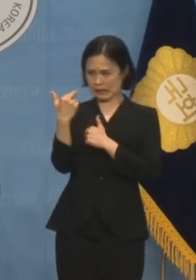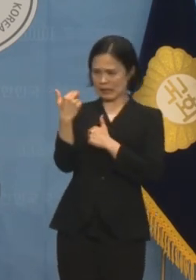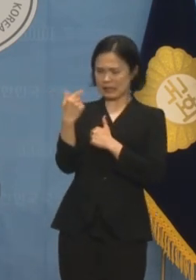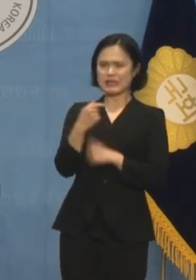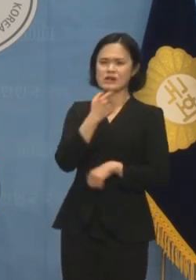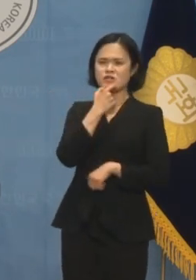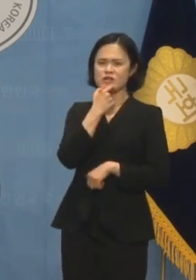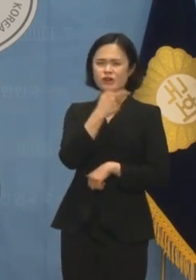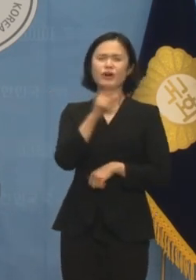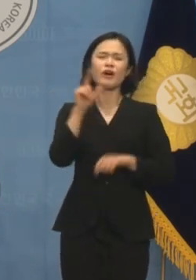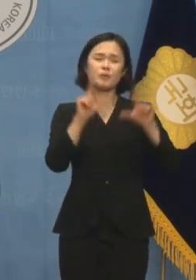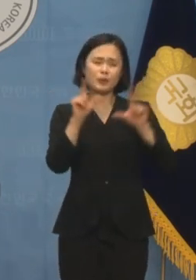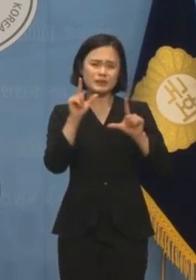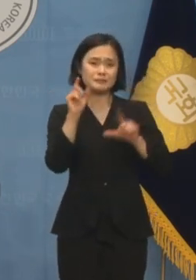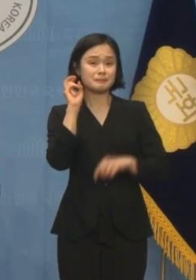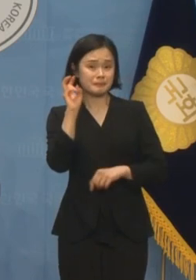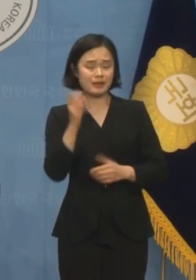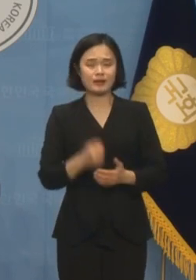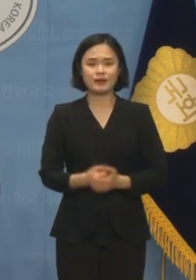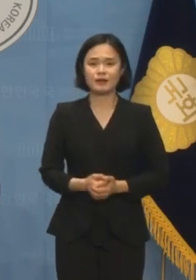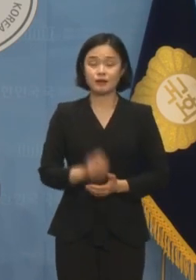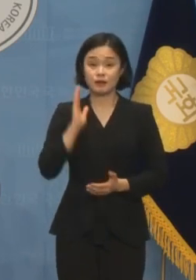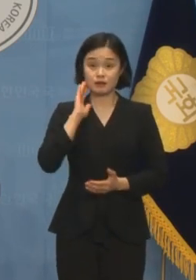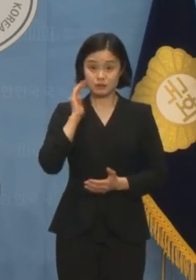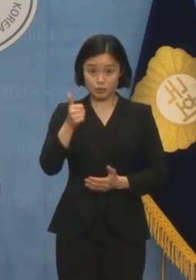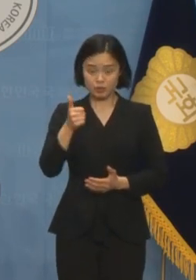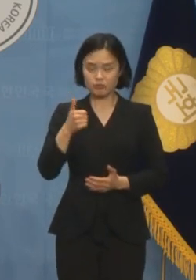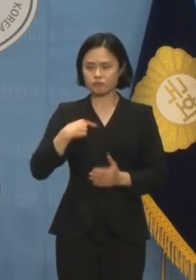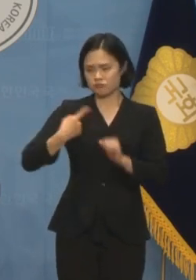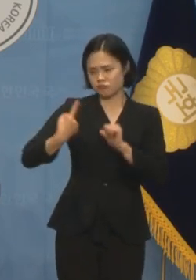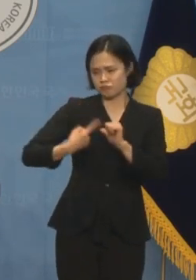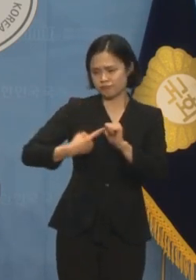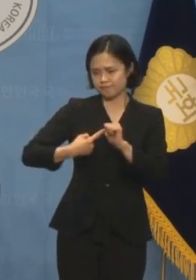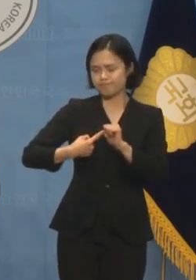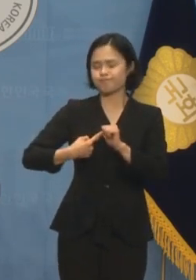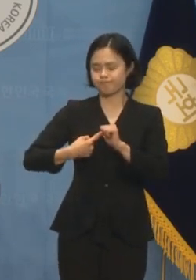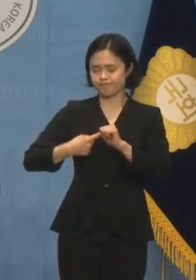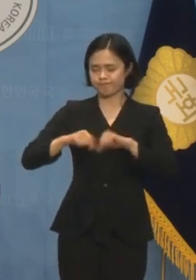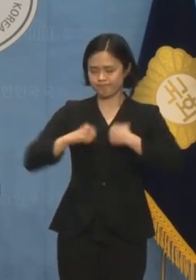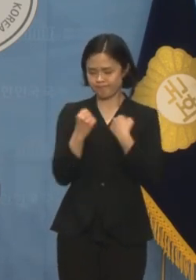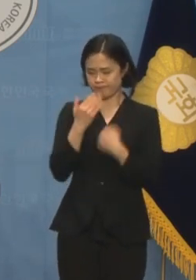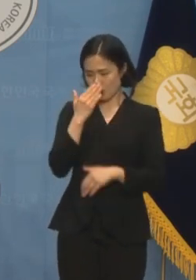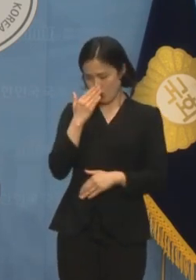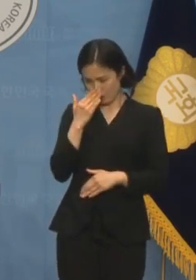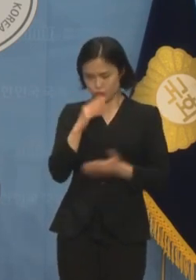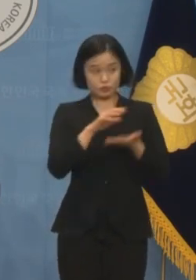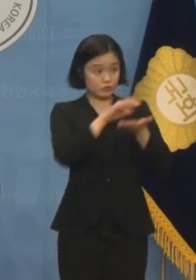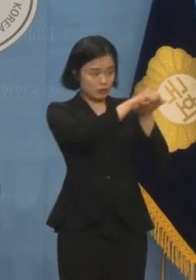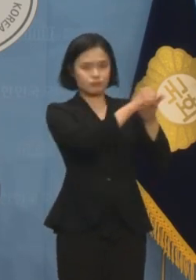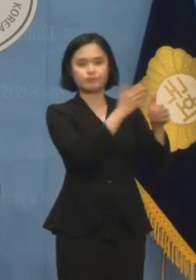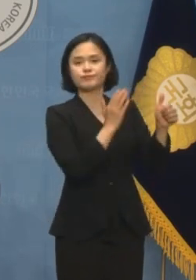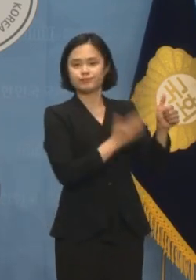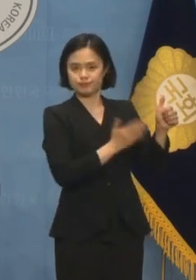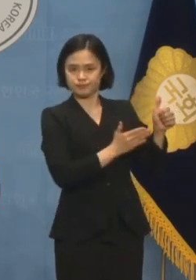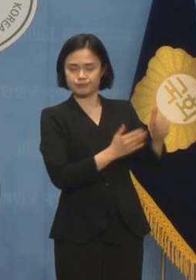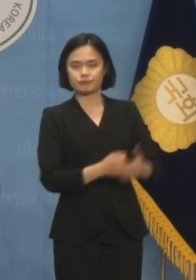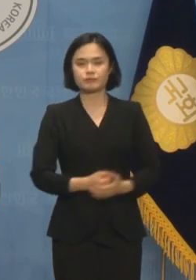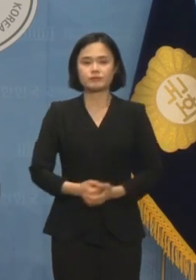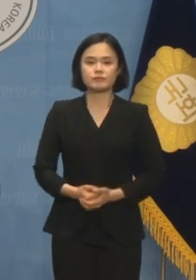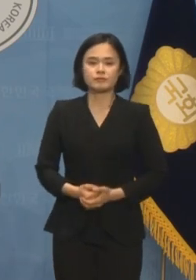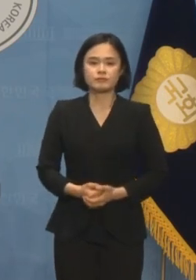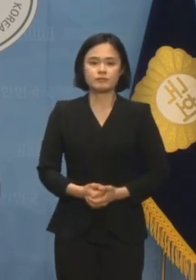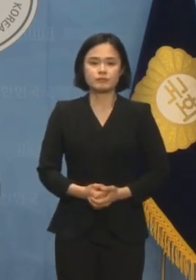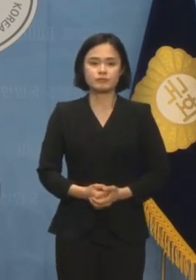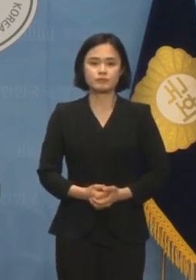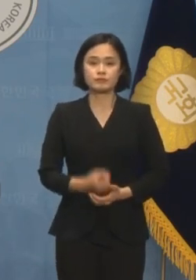욕먹는 일도 대통령의 중요 업무 가운데 하나이니 묵묵히 감수하시길 바랍니다. 서울